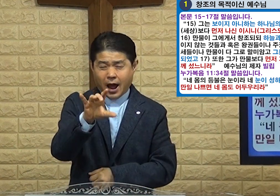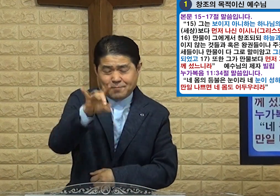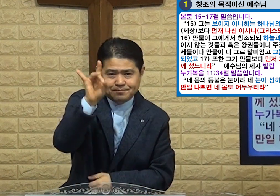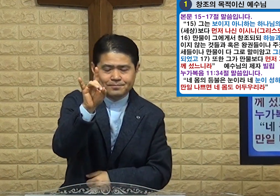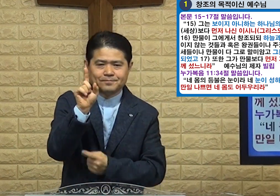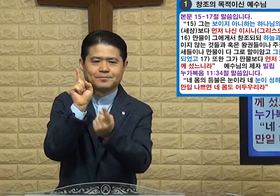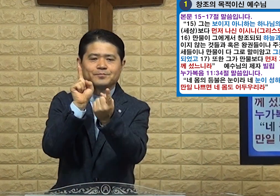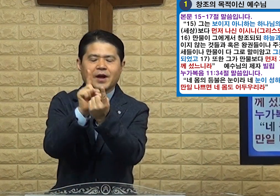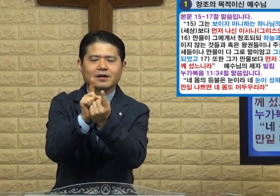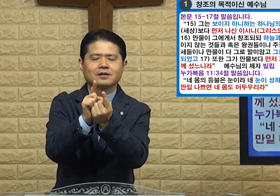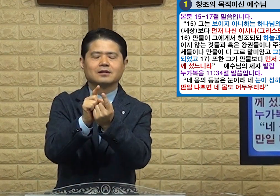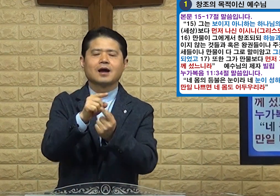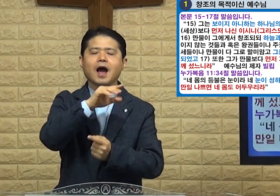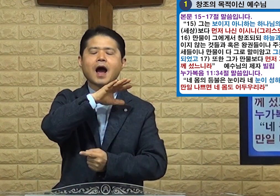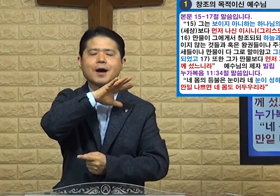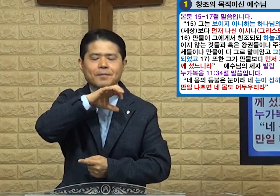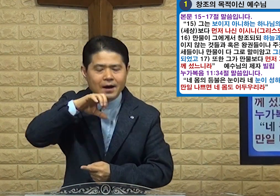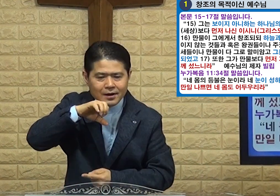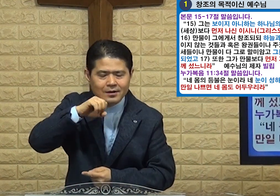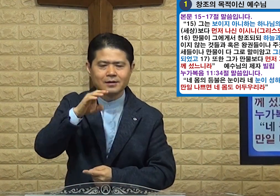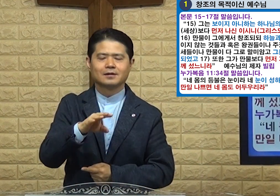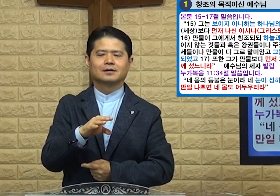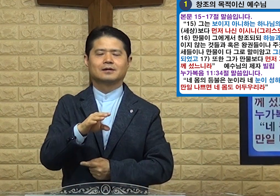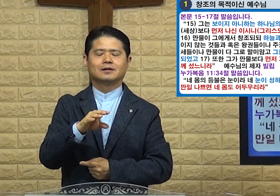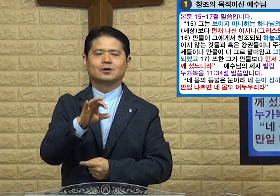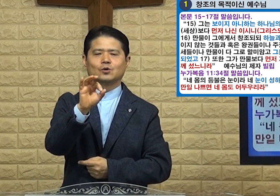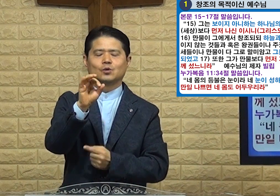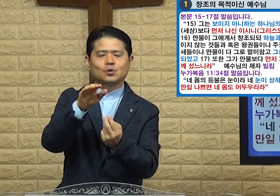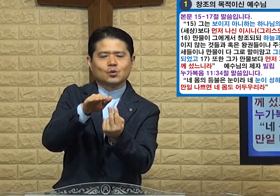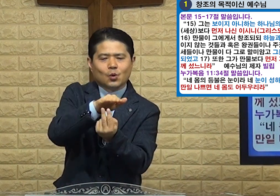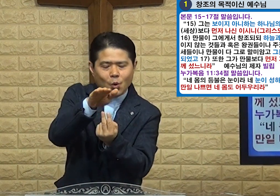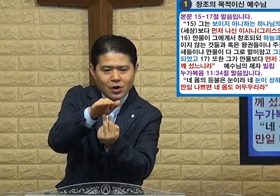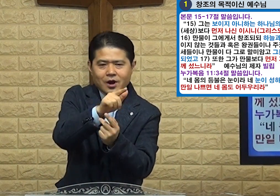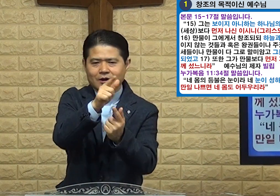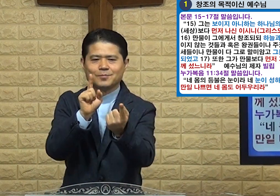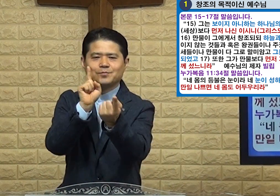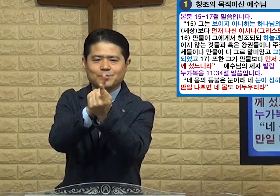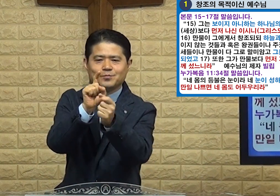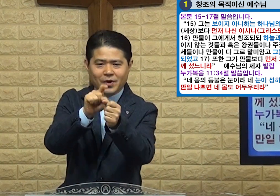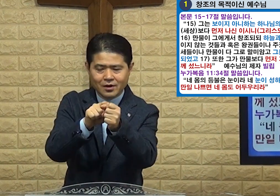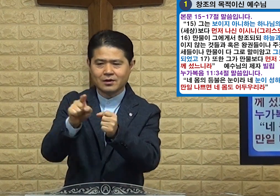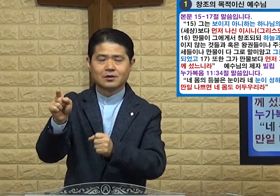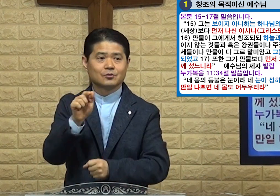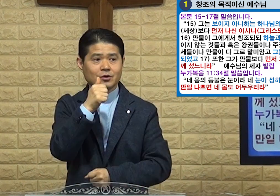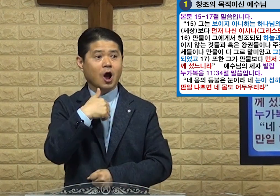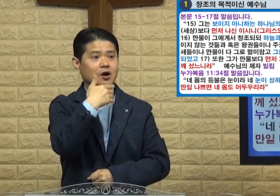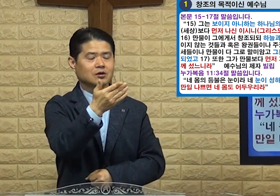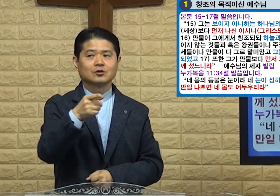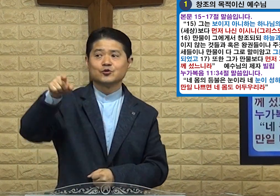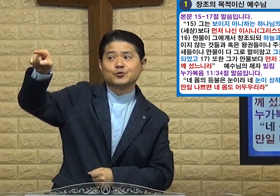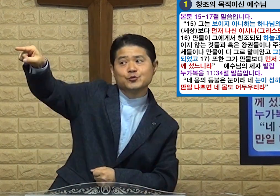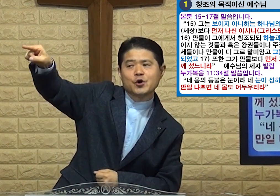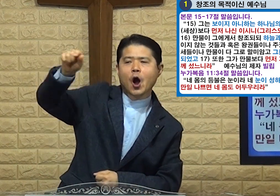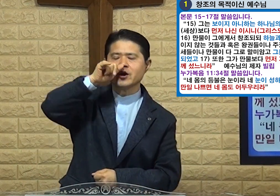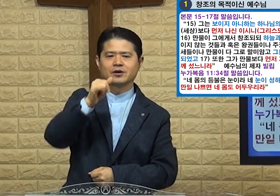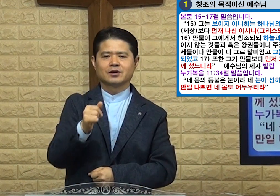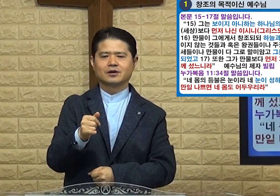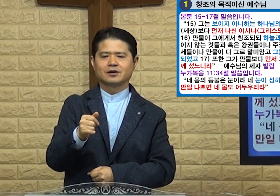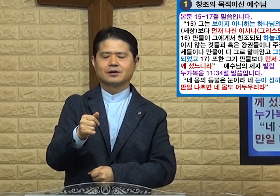빌립은 예수님이 가장 먼저 만났고 아브라함이나 요셉 등을 만난 것을 목적으로